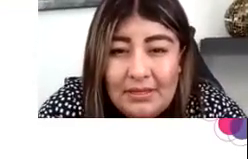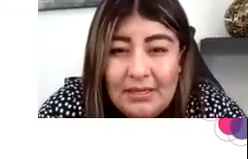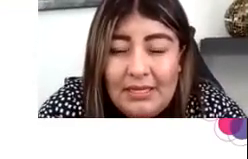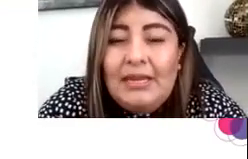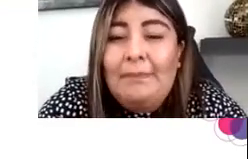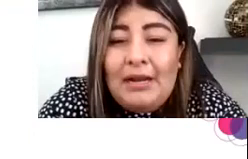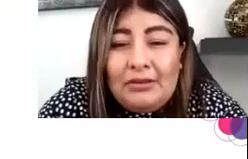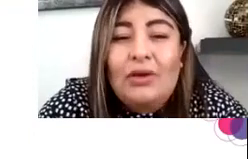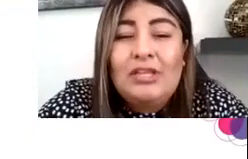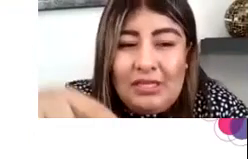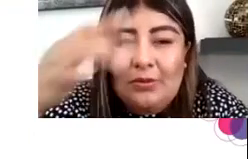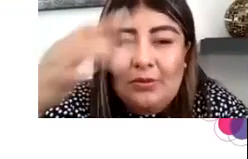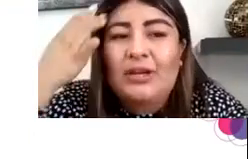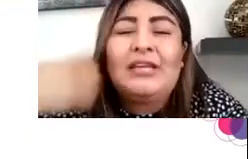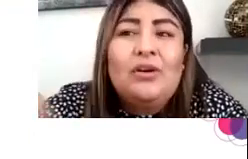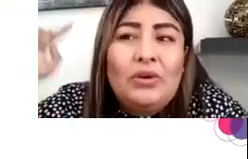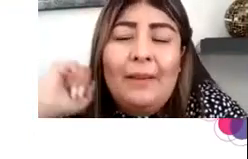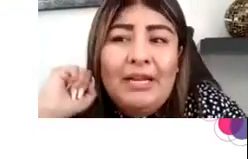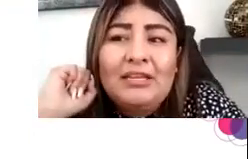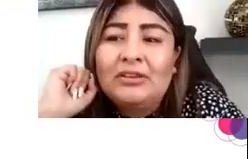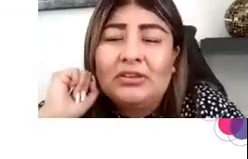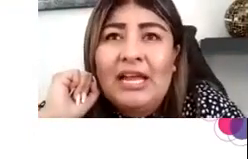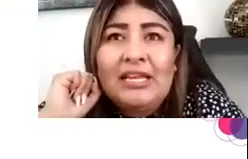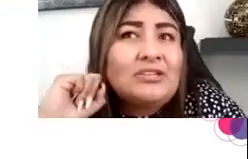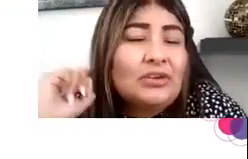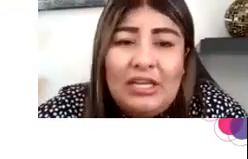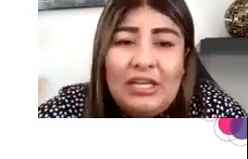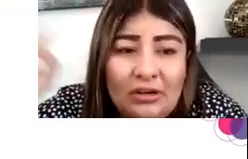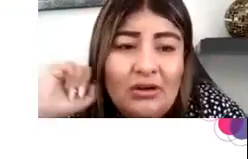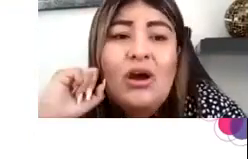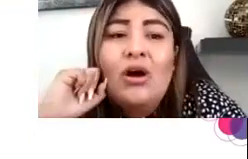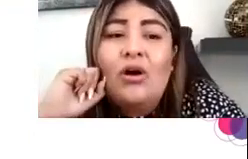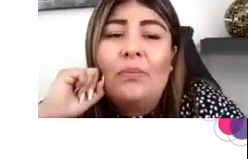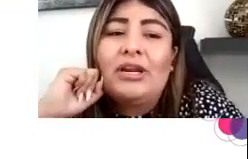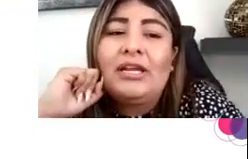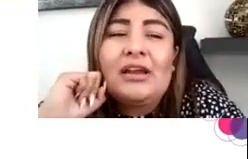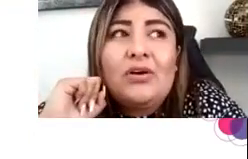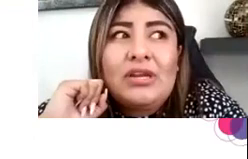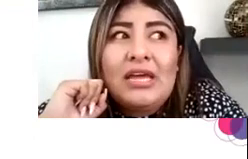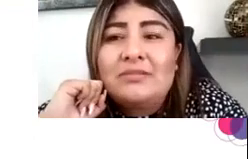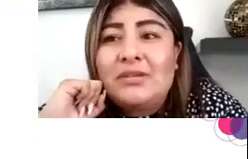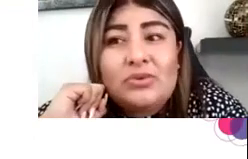En el aparato auditivo. ¿Porque tengo una pérdida total del sonido o porque tengo una